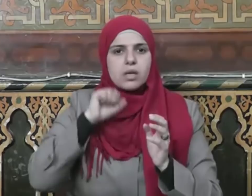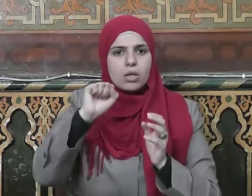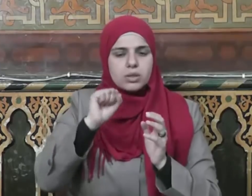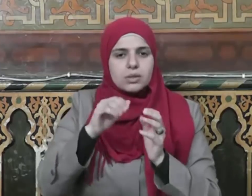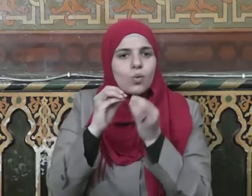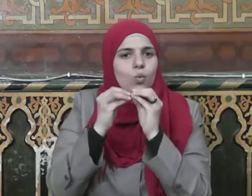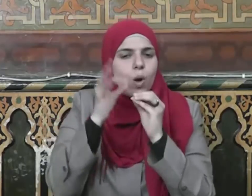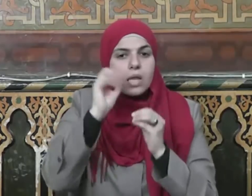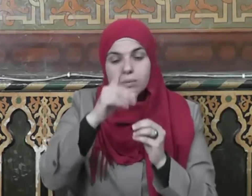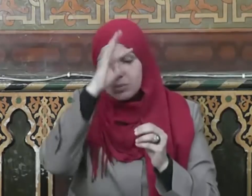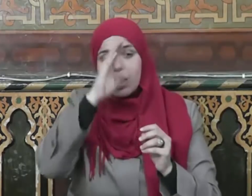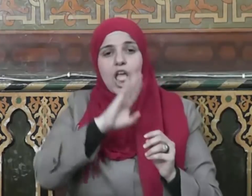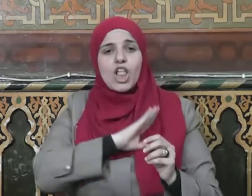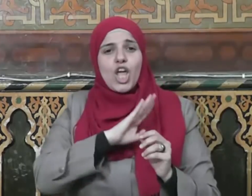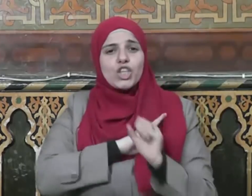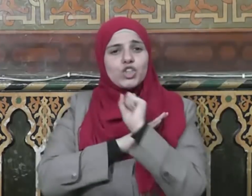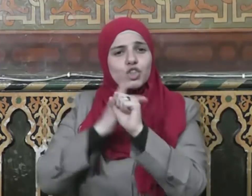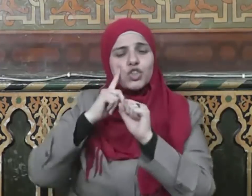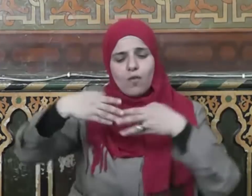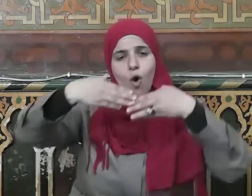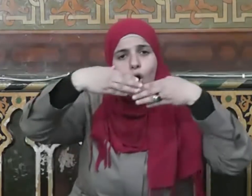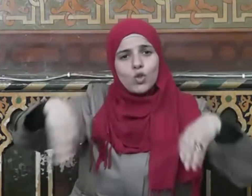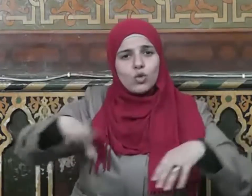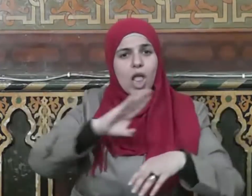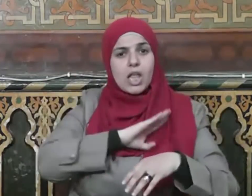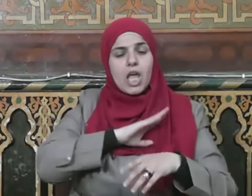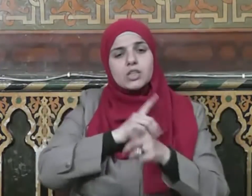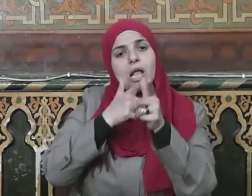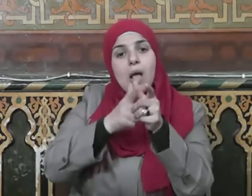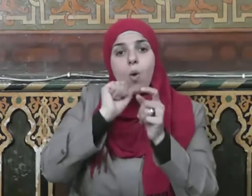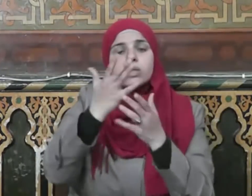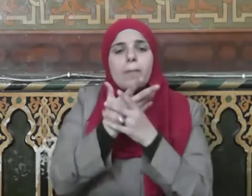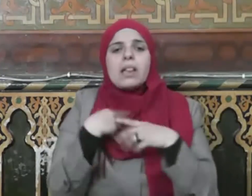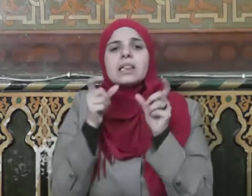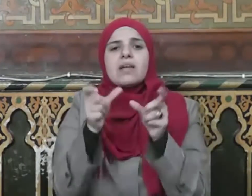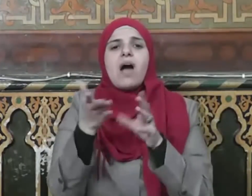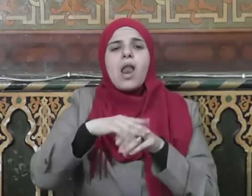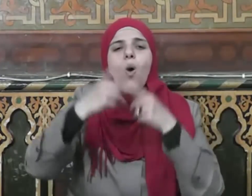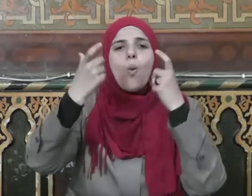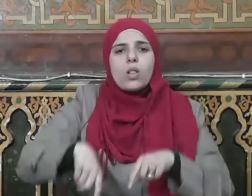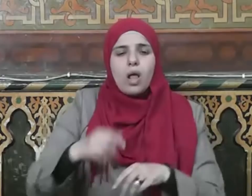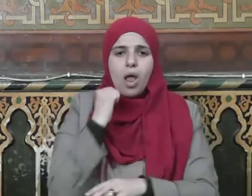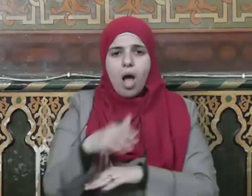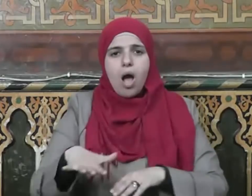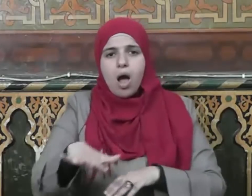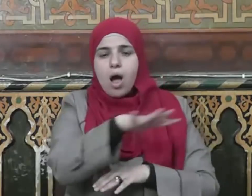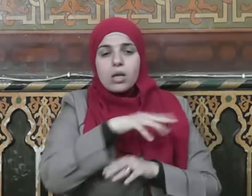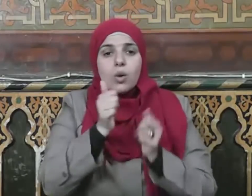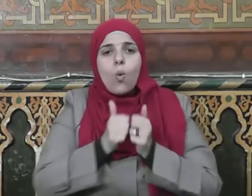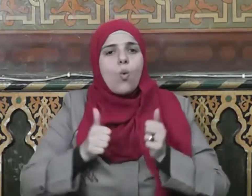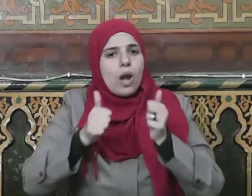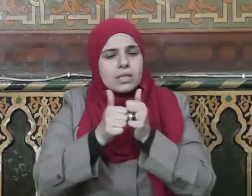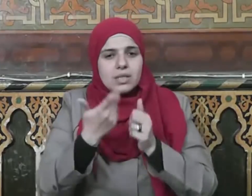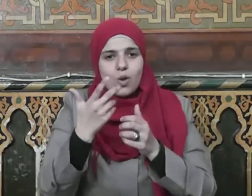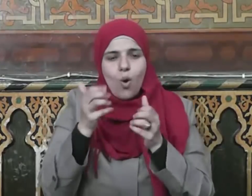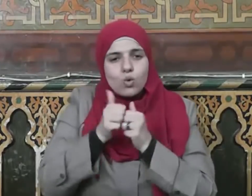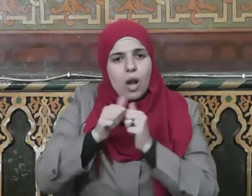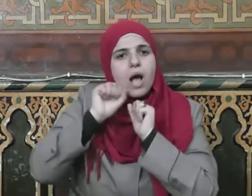الجندي المرابط على الحدود، يدافع عن وطنه وأرضه وأهله وعرضه صابرا